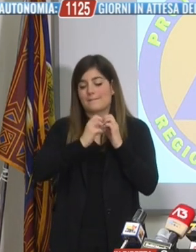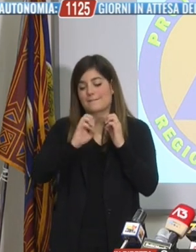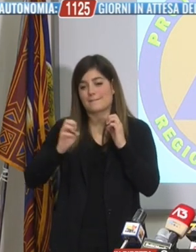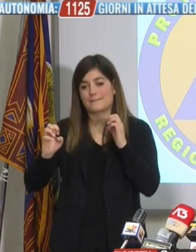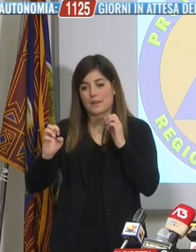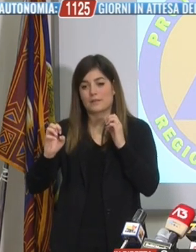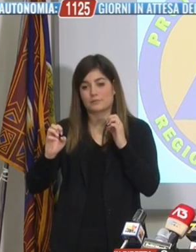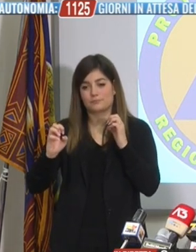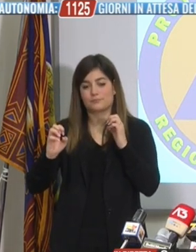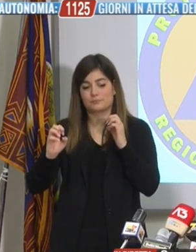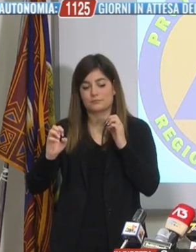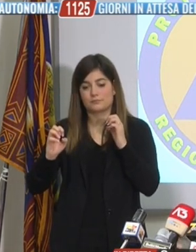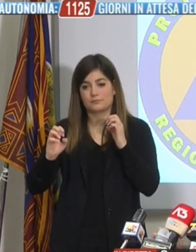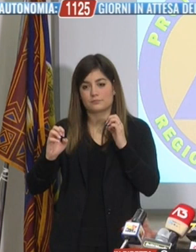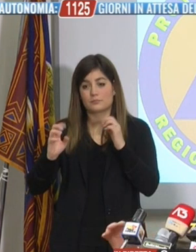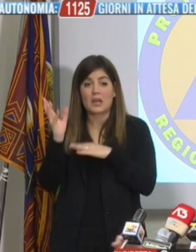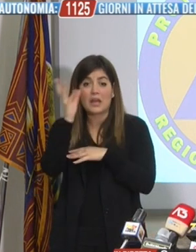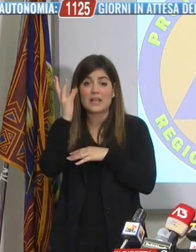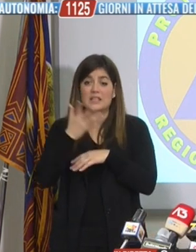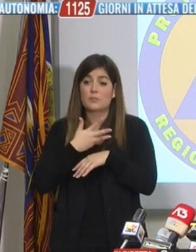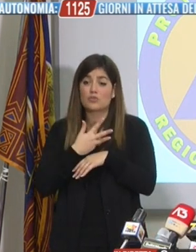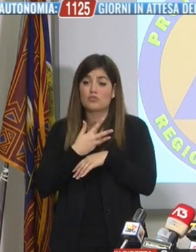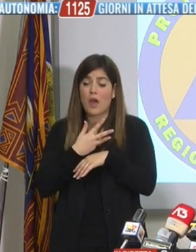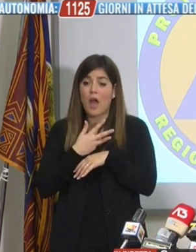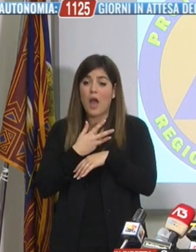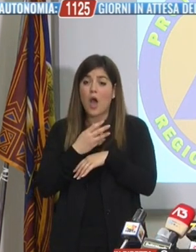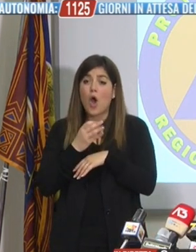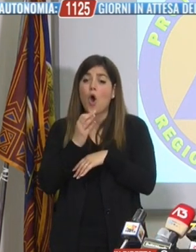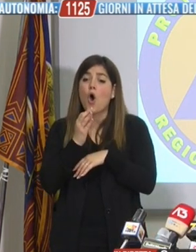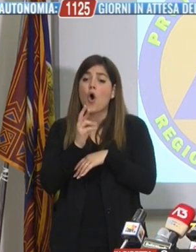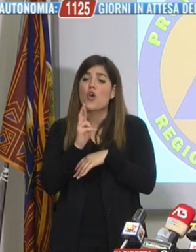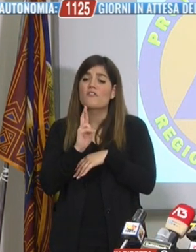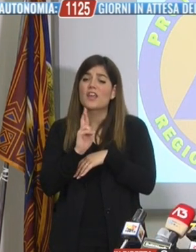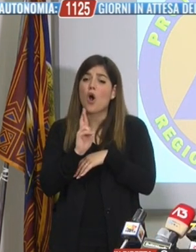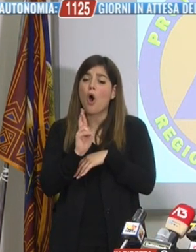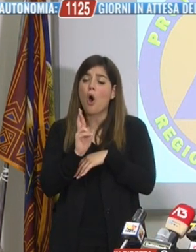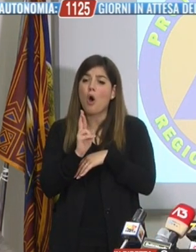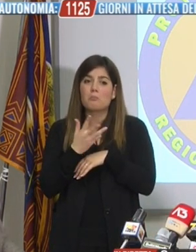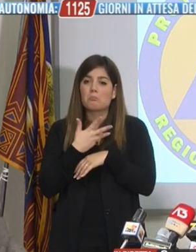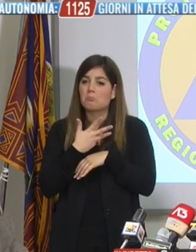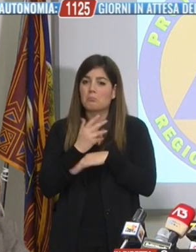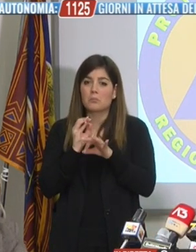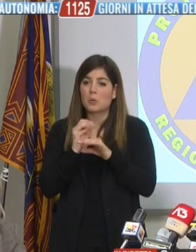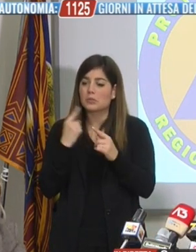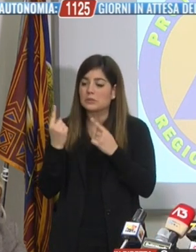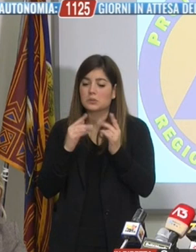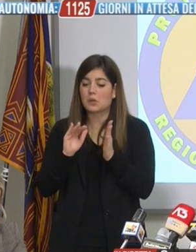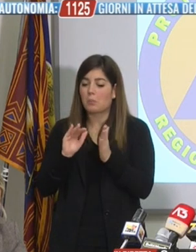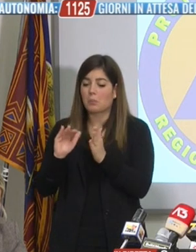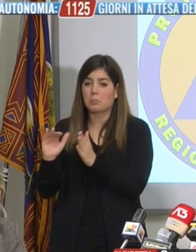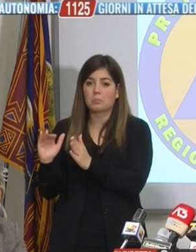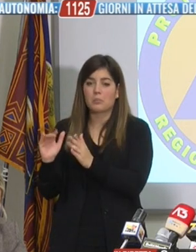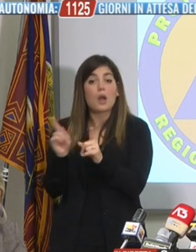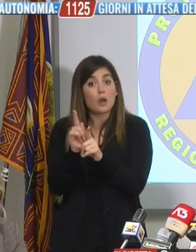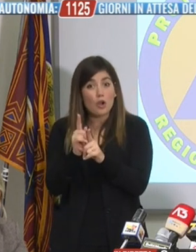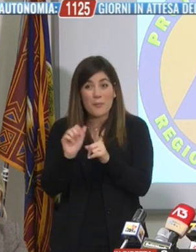dire che c'è Rovigo, che è una storia a sé per dire, no? Rovigo, come nella prima fase, forse